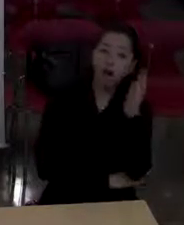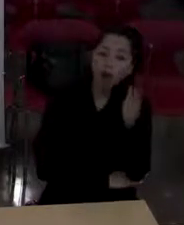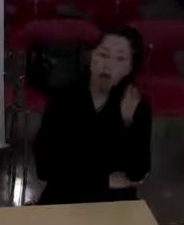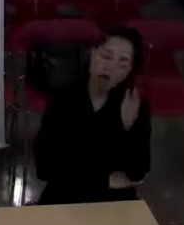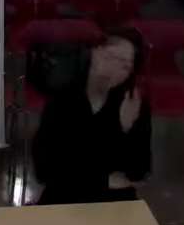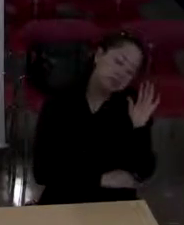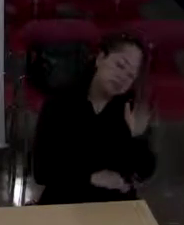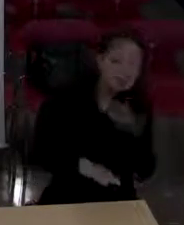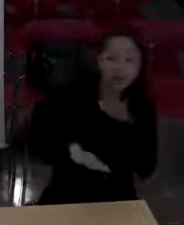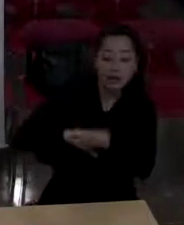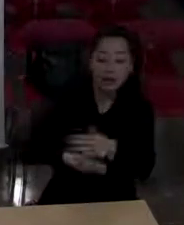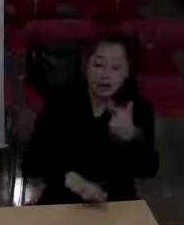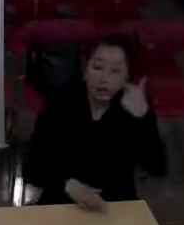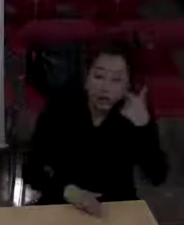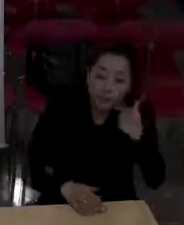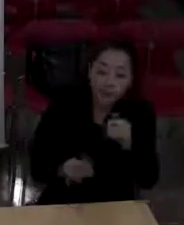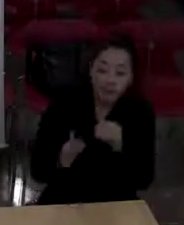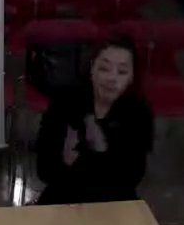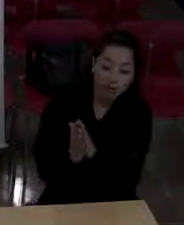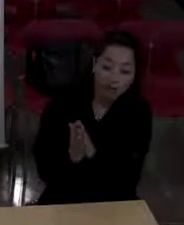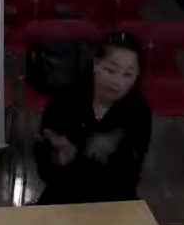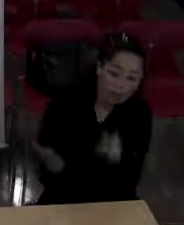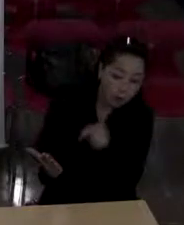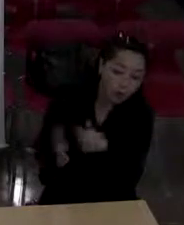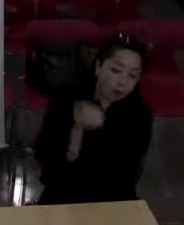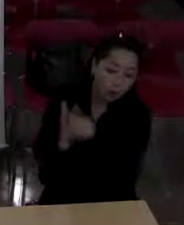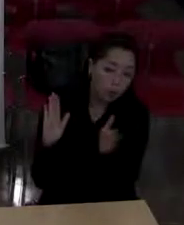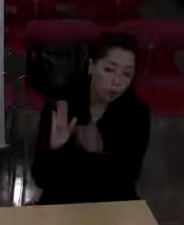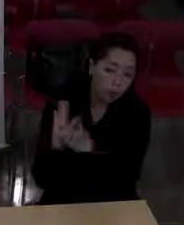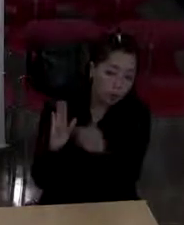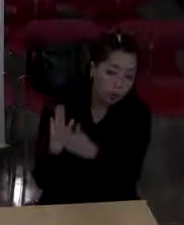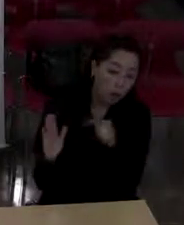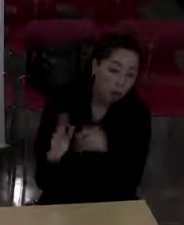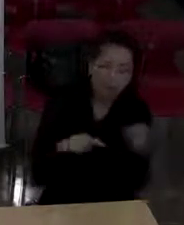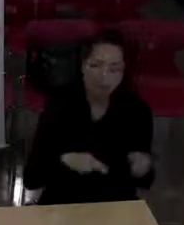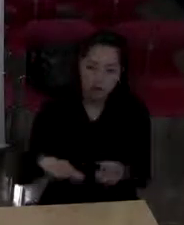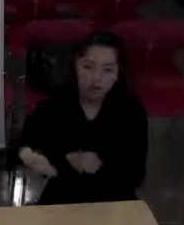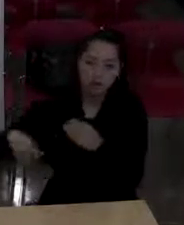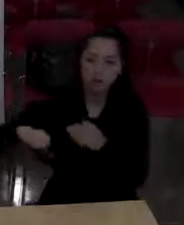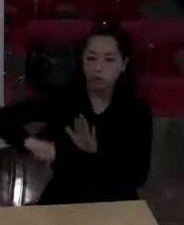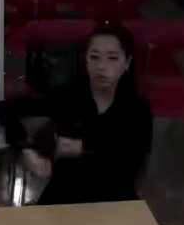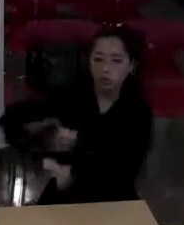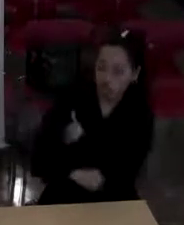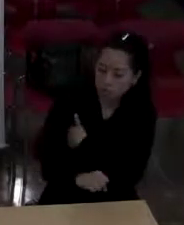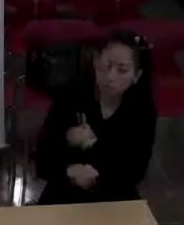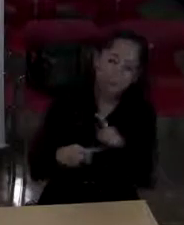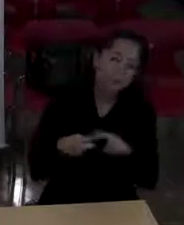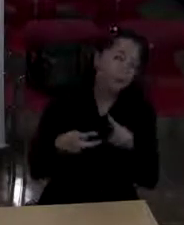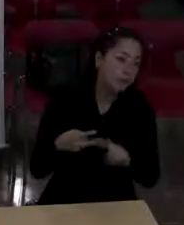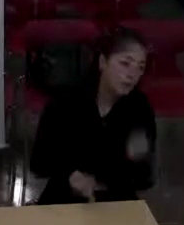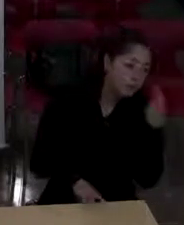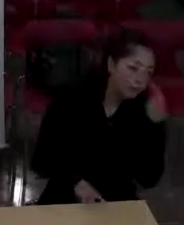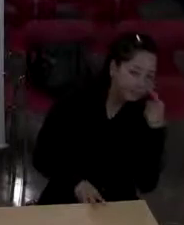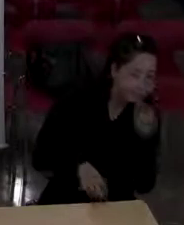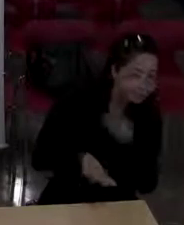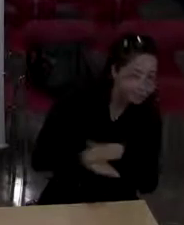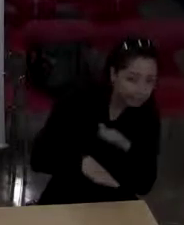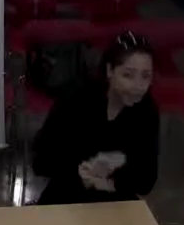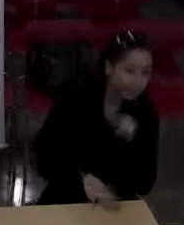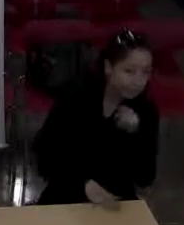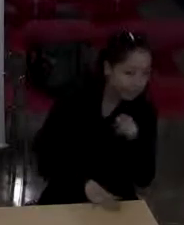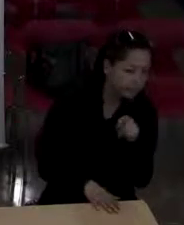el documento de primera infancia y competencias. También se va a hacer una combinación de los postulados y